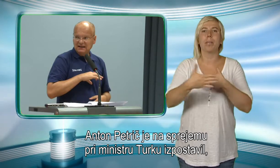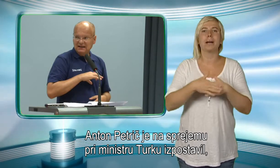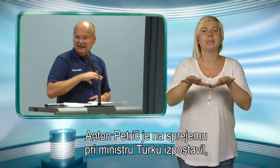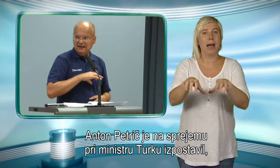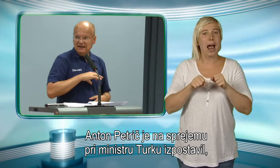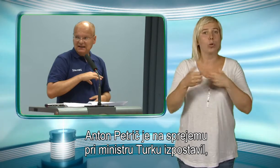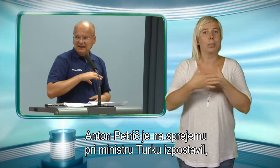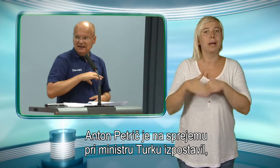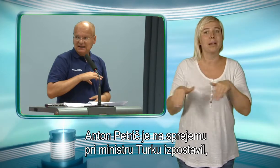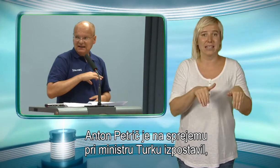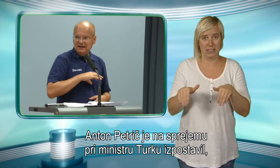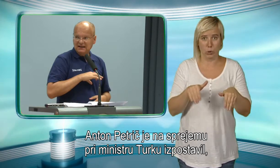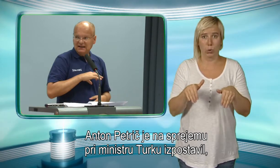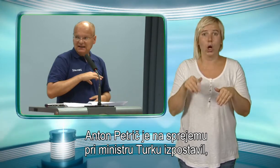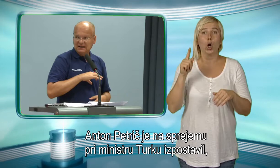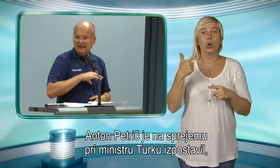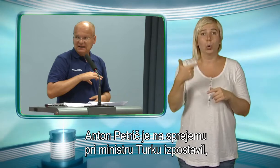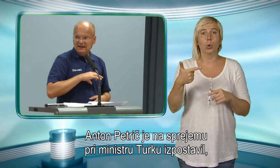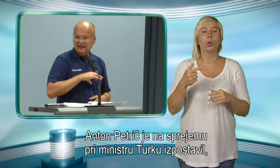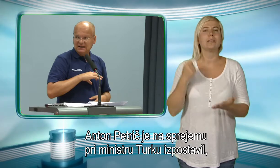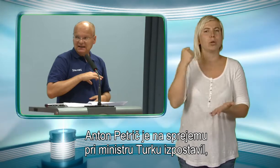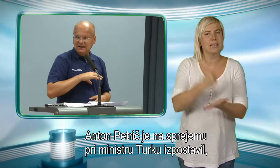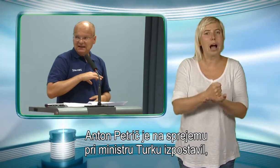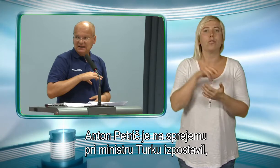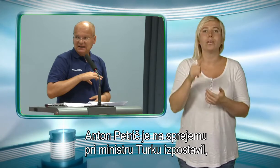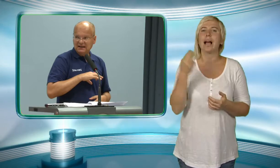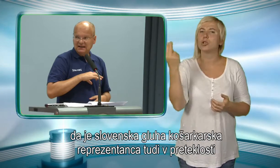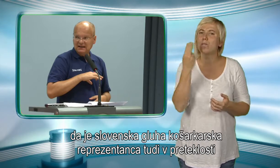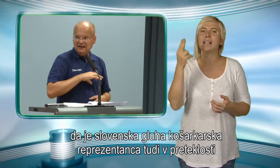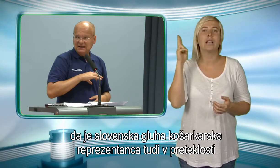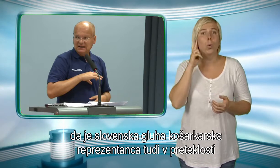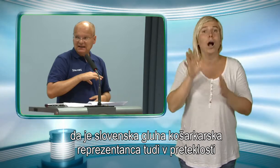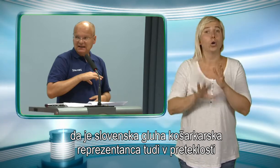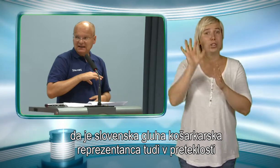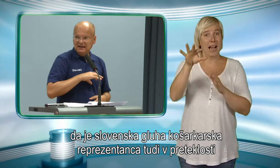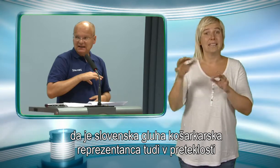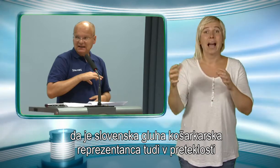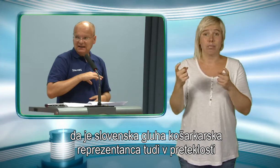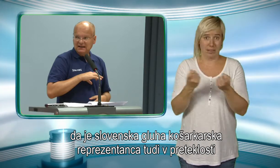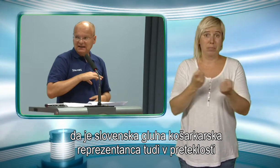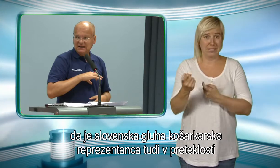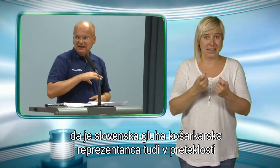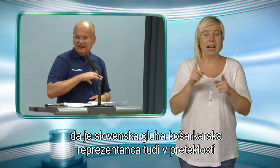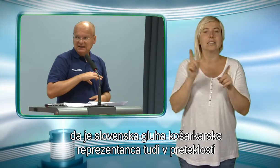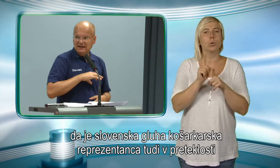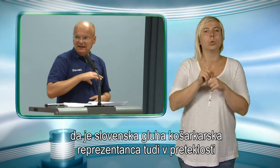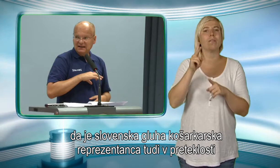sprejemu pri ministru Turku izpostavil, da je slovenska gluha košarkaška reprezentanca tudi v preteklosti na velikih